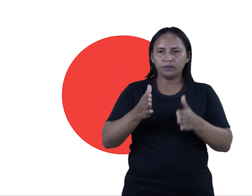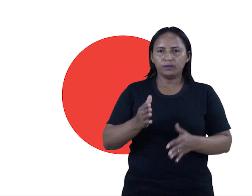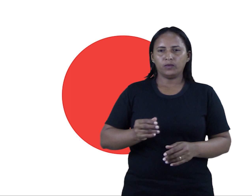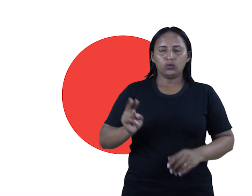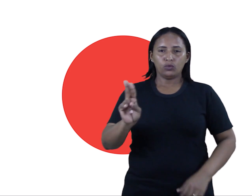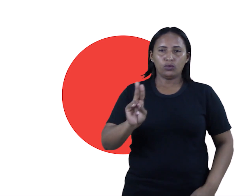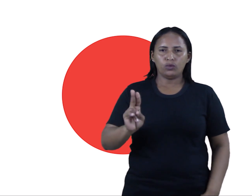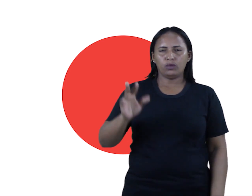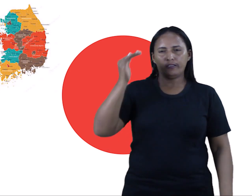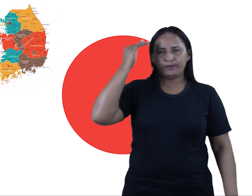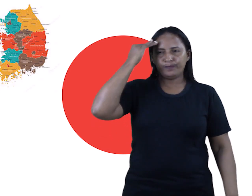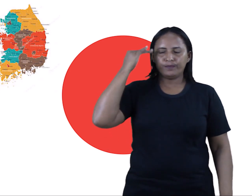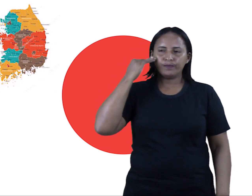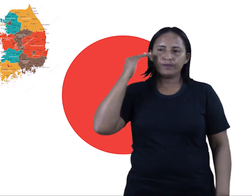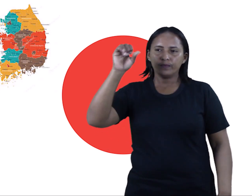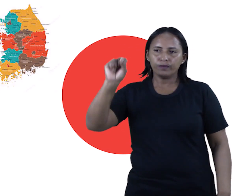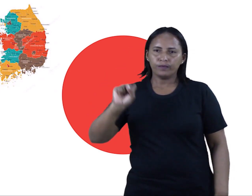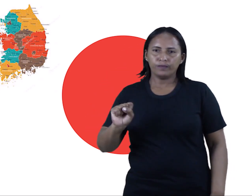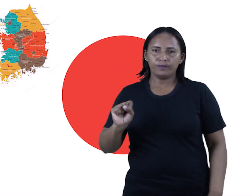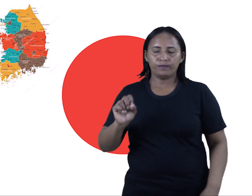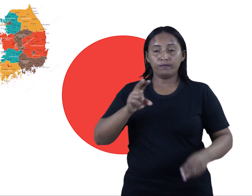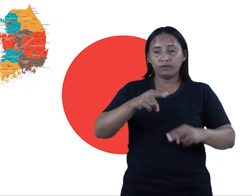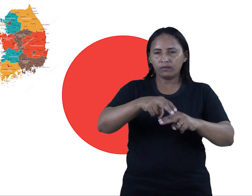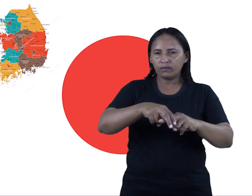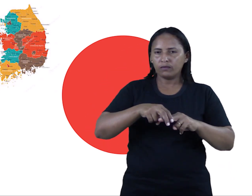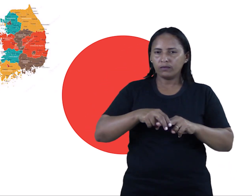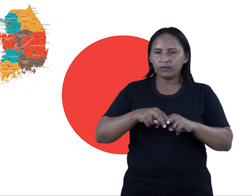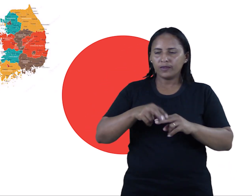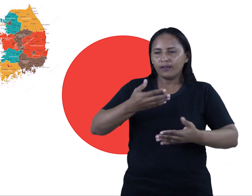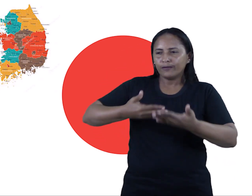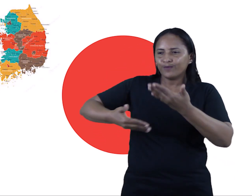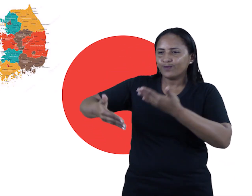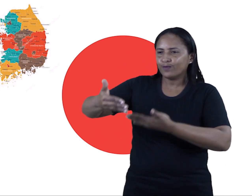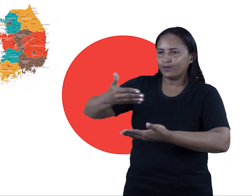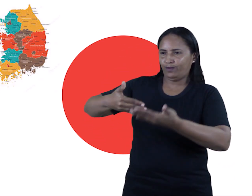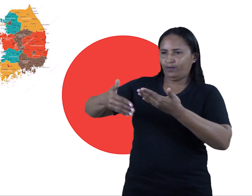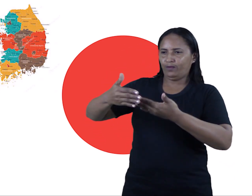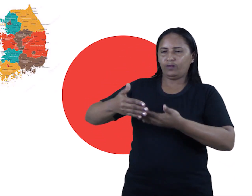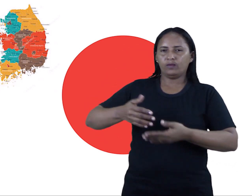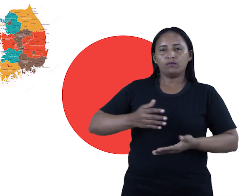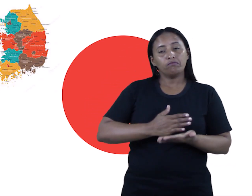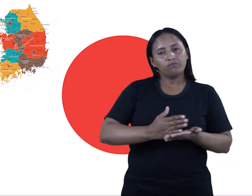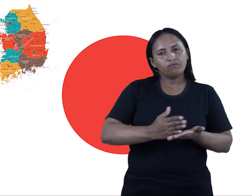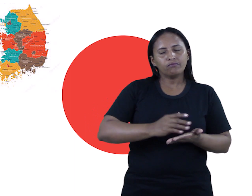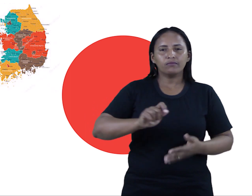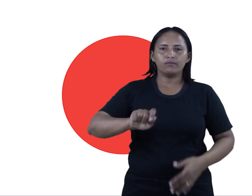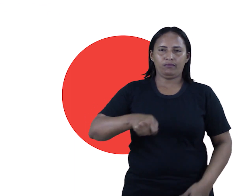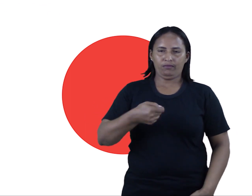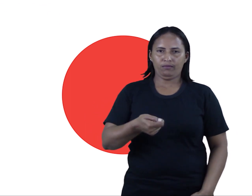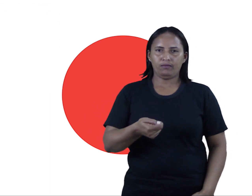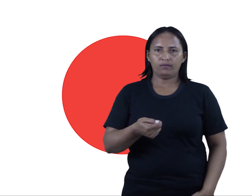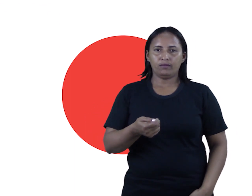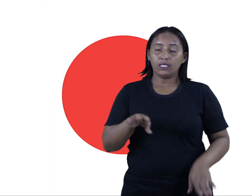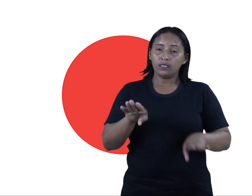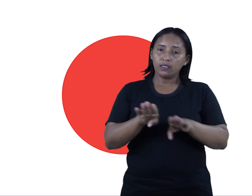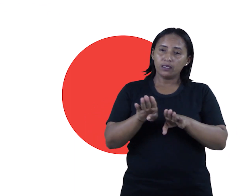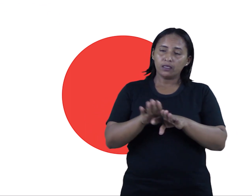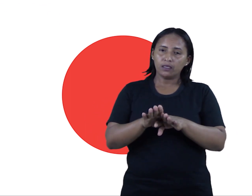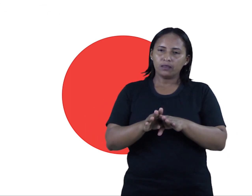e na Coreia do Sul, provavelmente por compartilhar alguns sinais e talvez devido à relação cultural